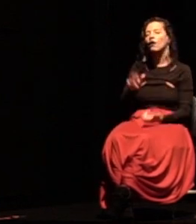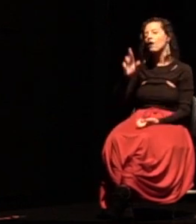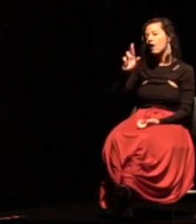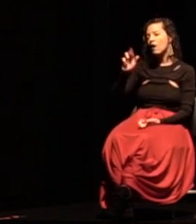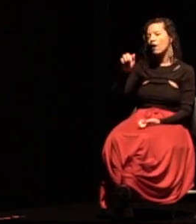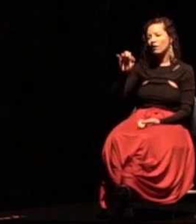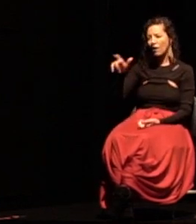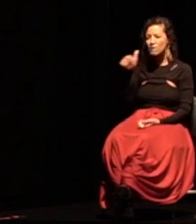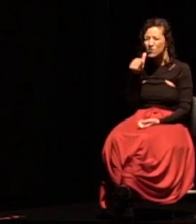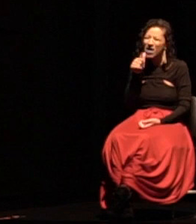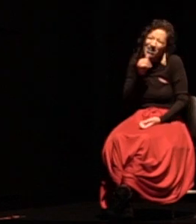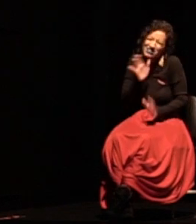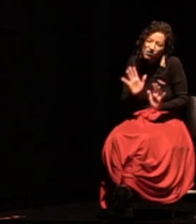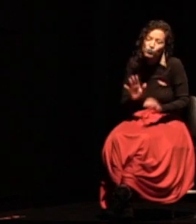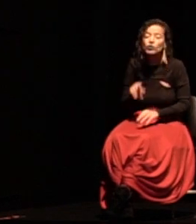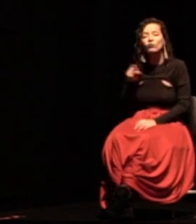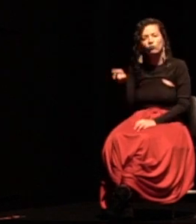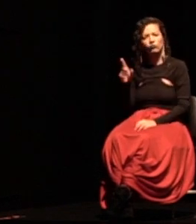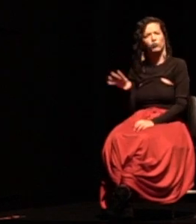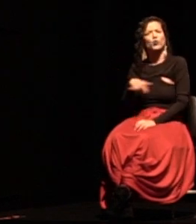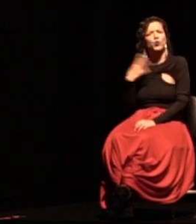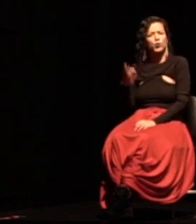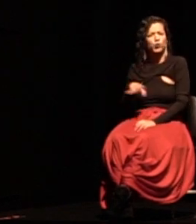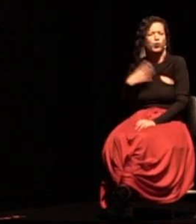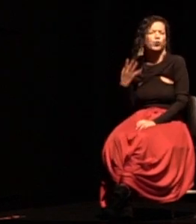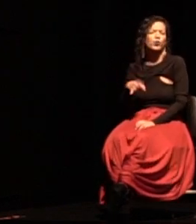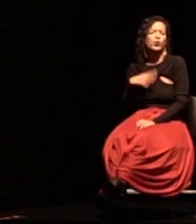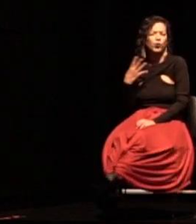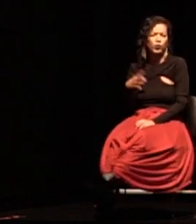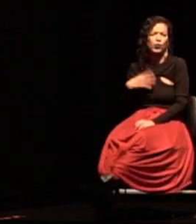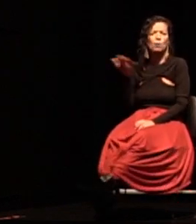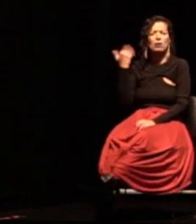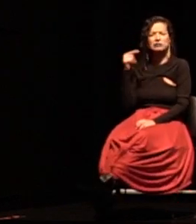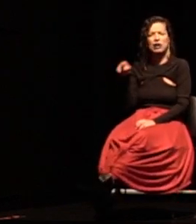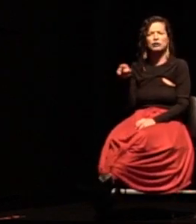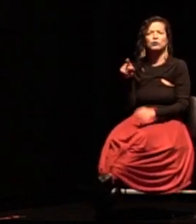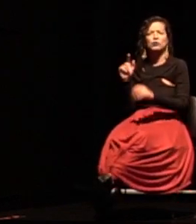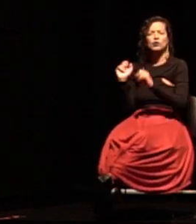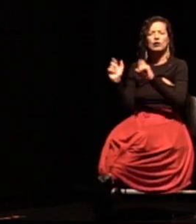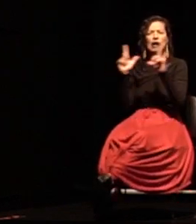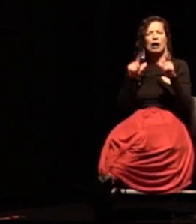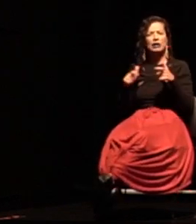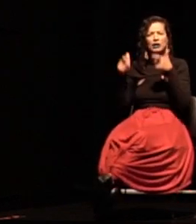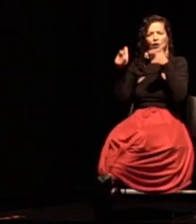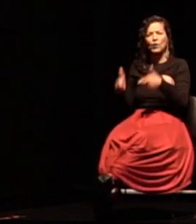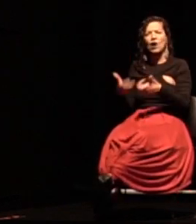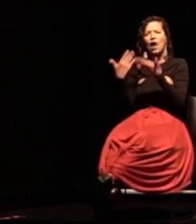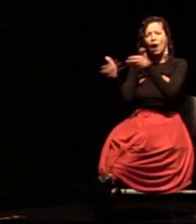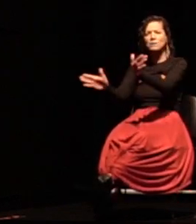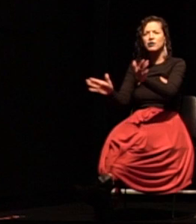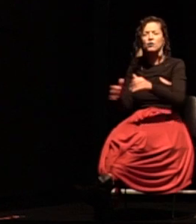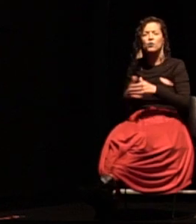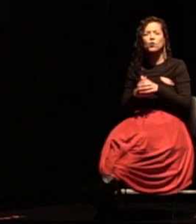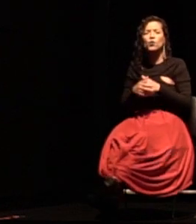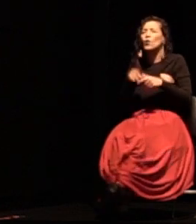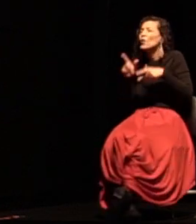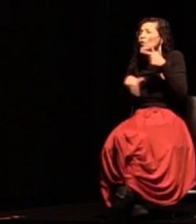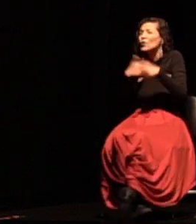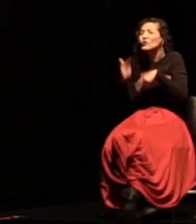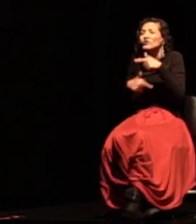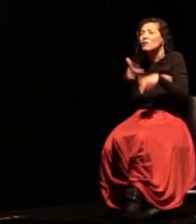aquela atitude corajosa da Raquel, quando abriu a galeria, o trabalho ia ficar muito